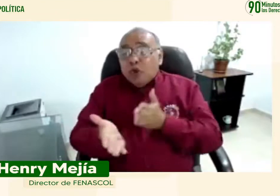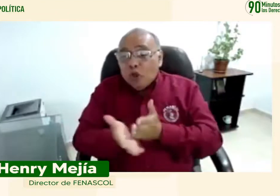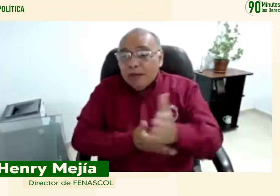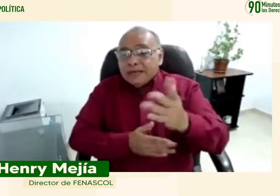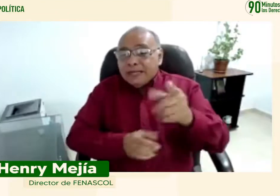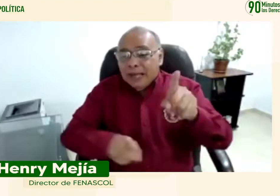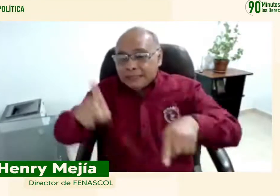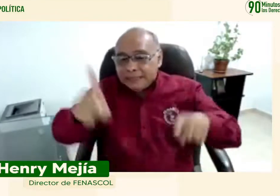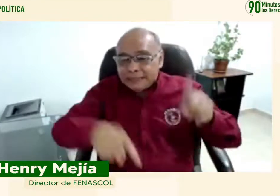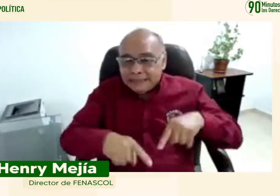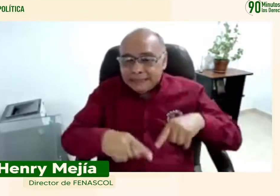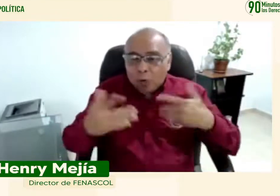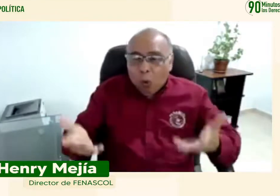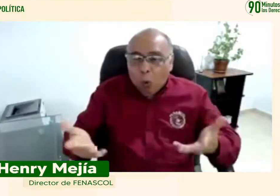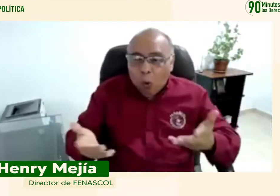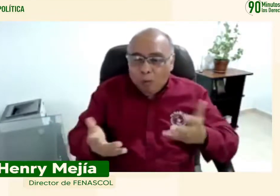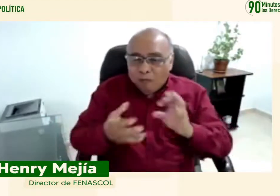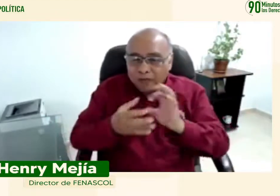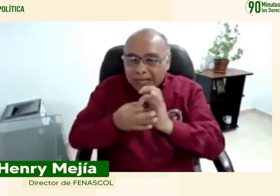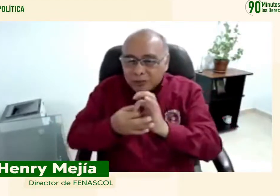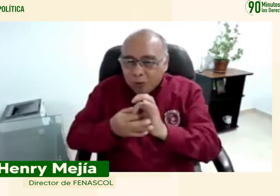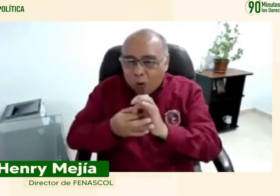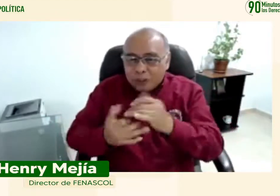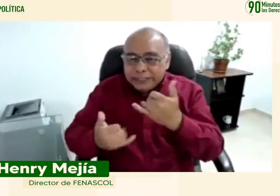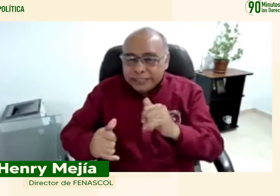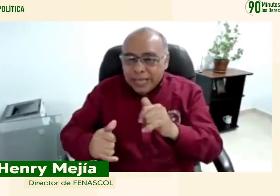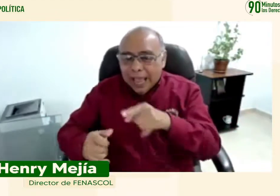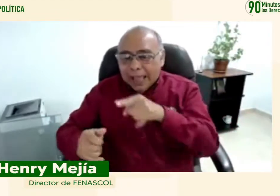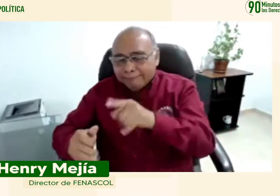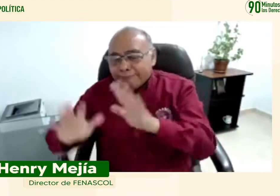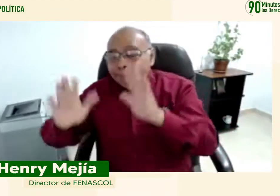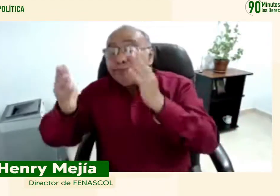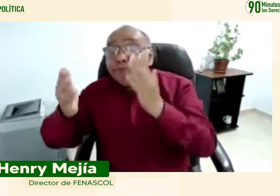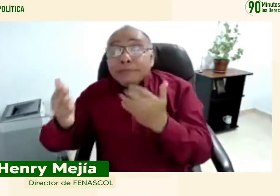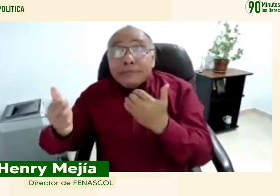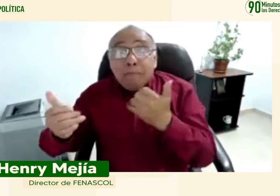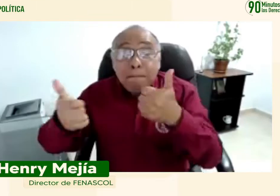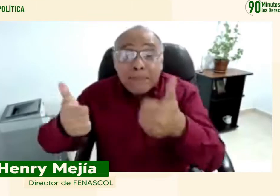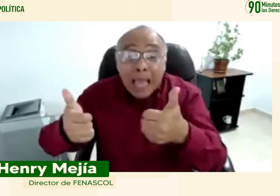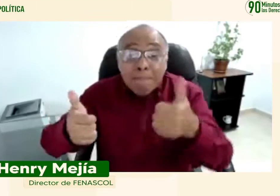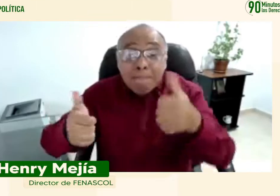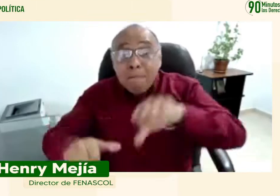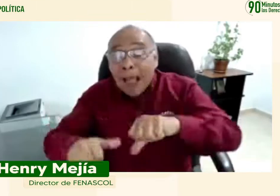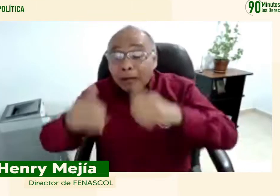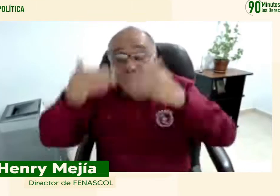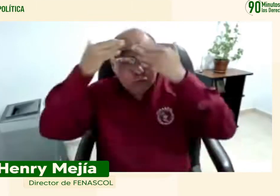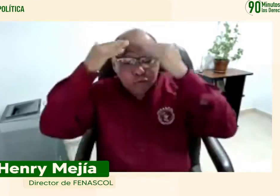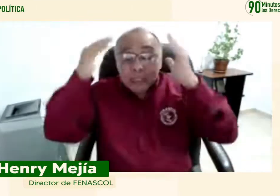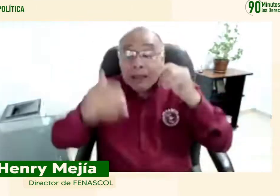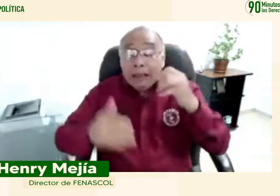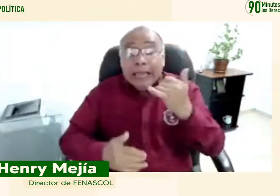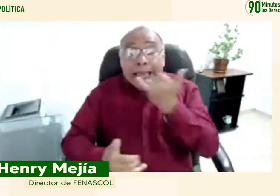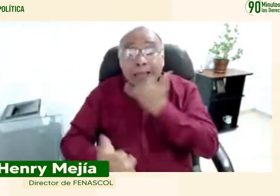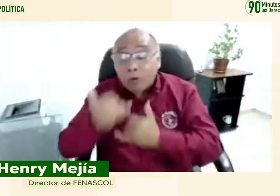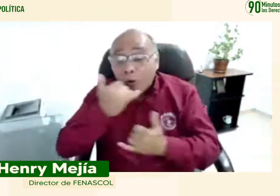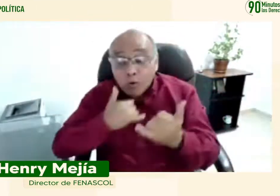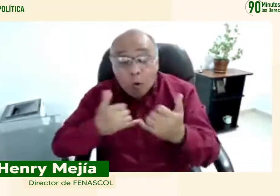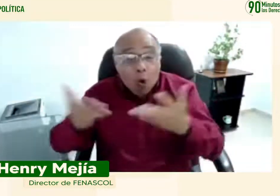candidato estamos apoyando o no o hacerlo de manera neutral entonces entrenas con nosotros ya habíamos dado la claridad no sabemos